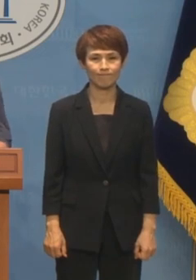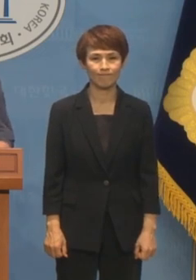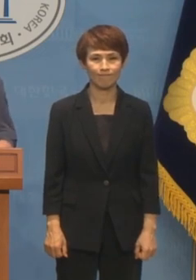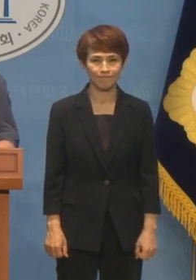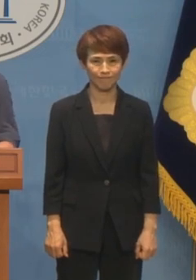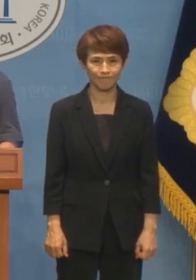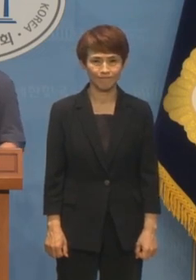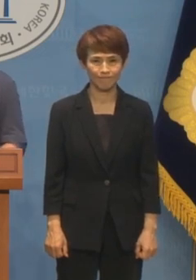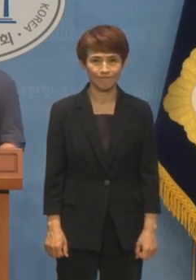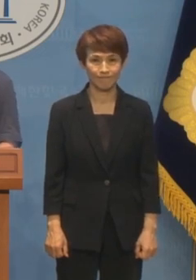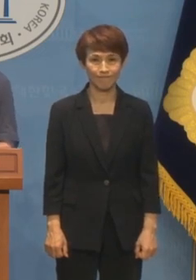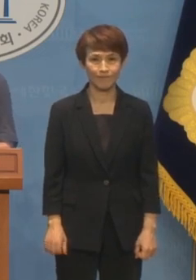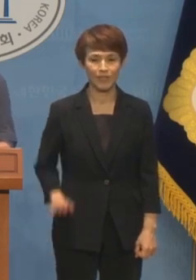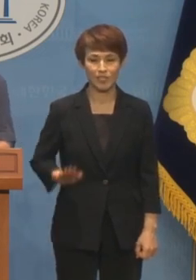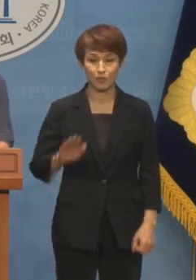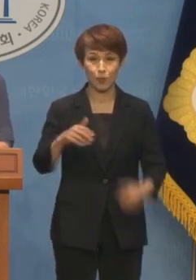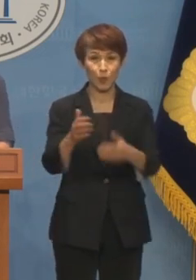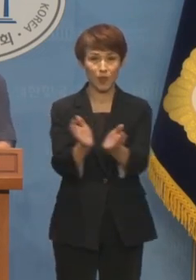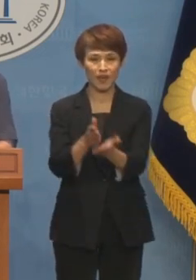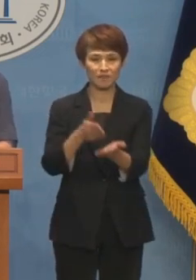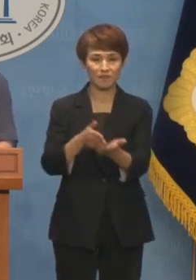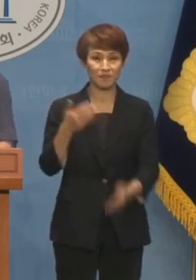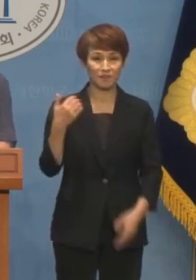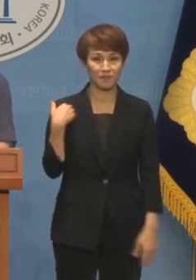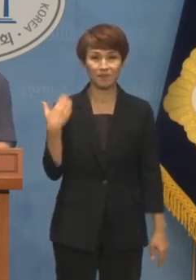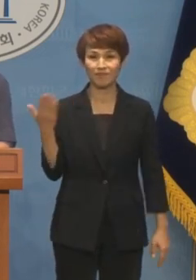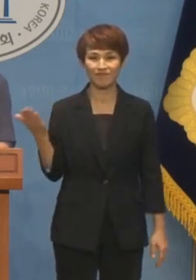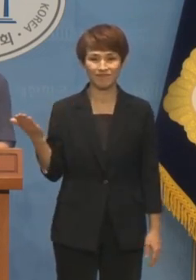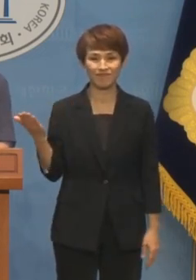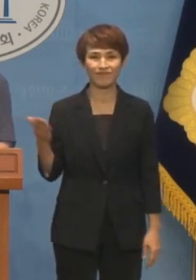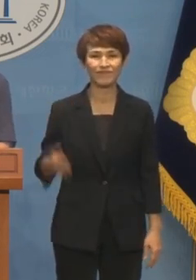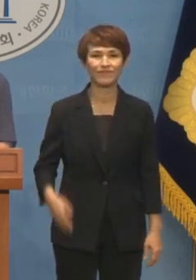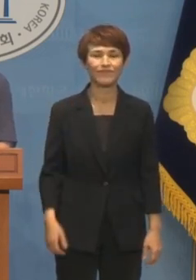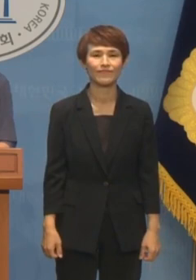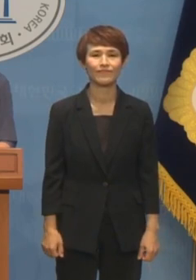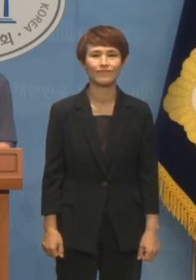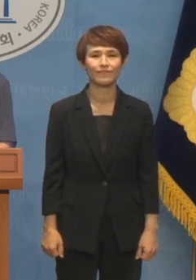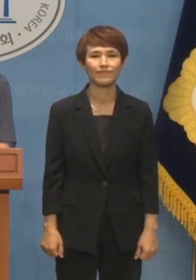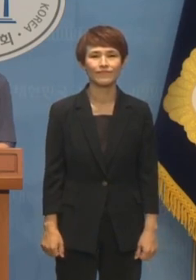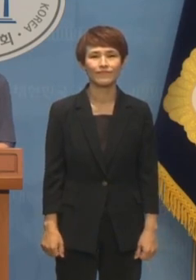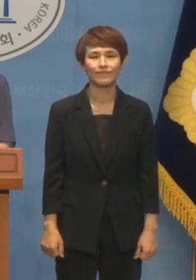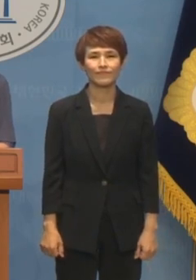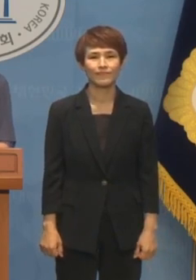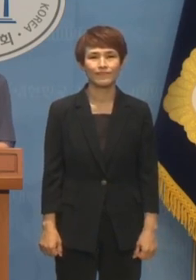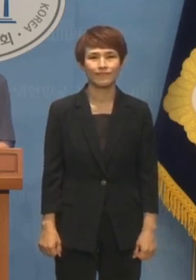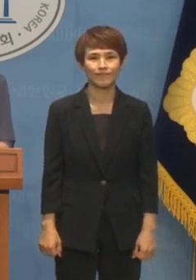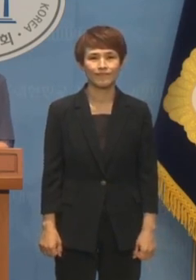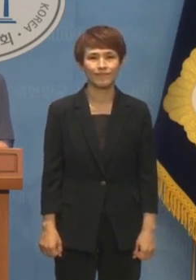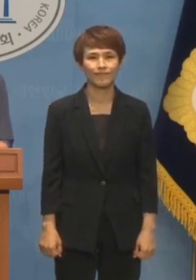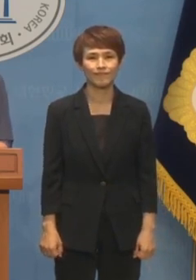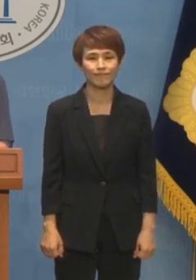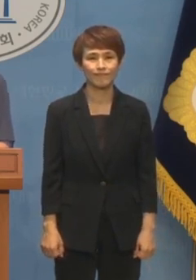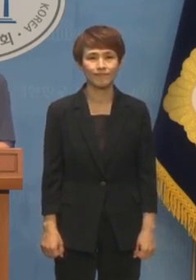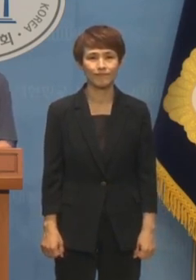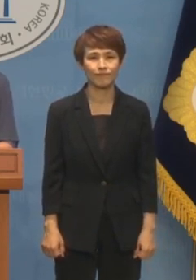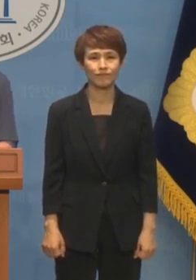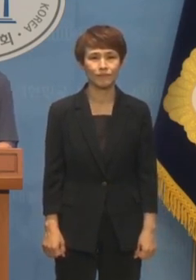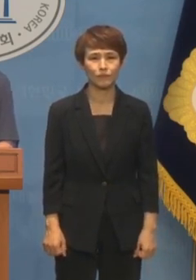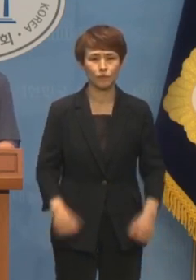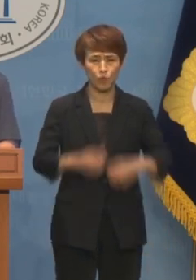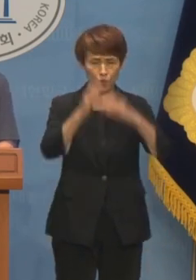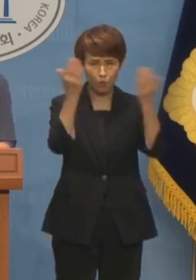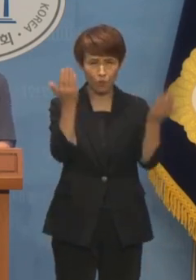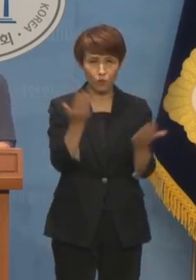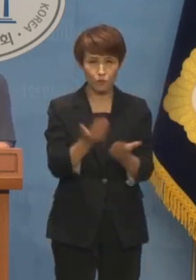예, 시작하겠습니다. 진보당 대변인 홍성규입니다. 오늘 오전 브리핑 두 건 드리겠습니다. 모두 잊지